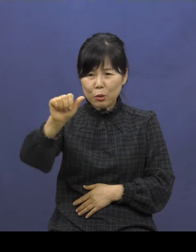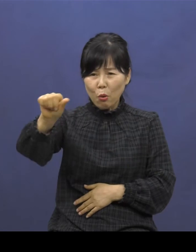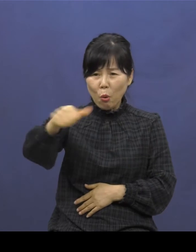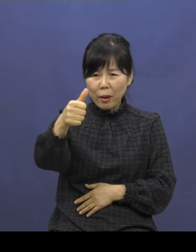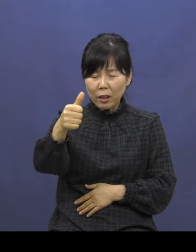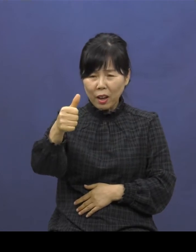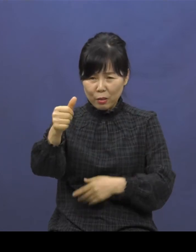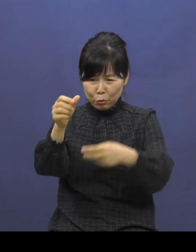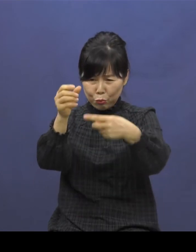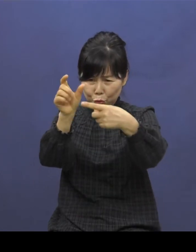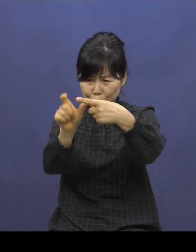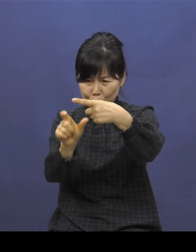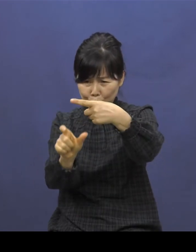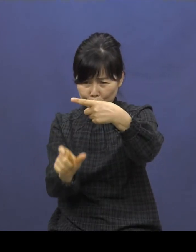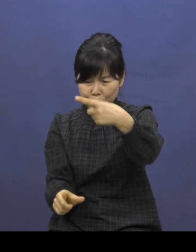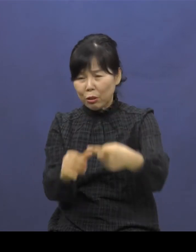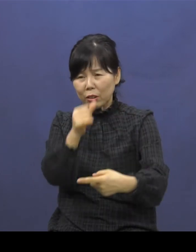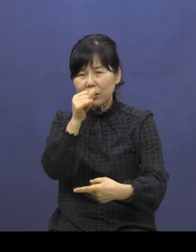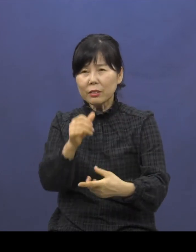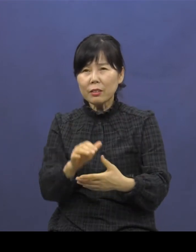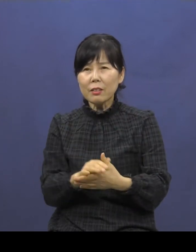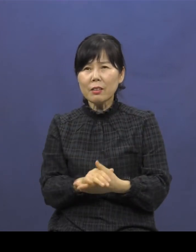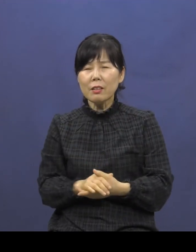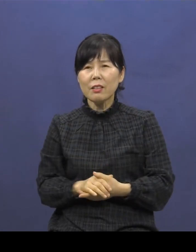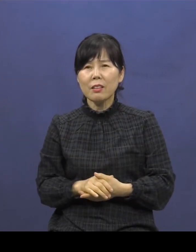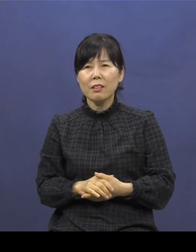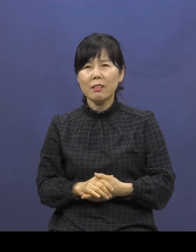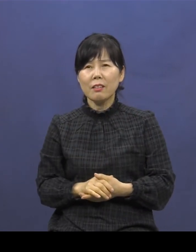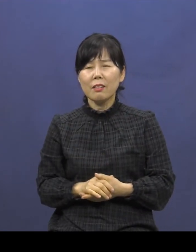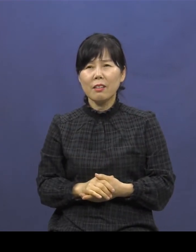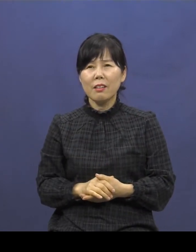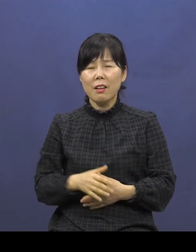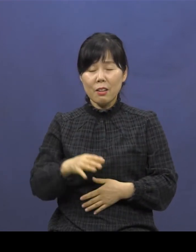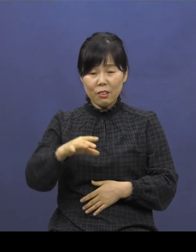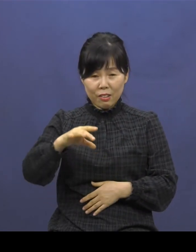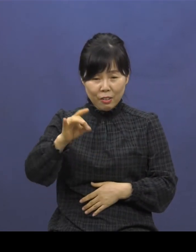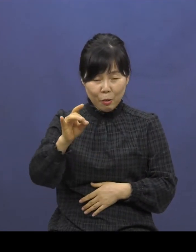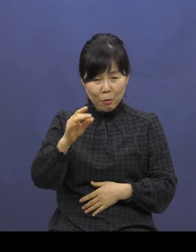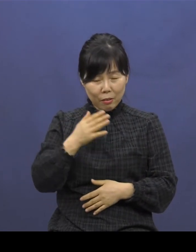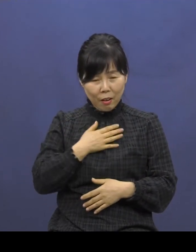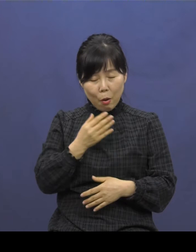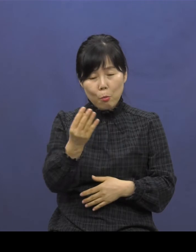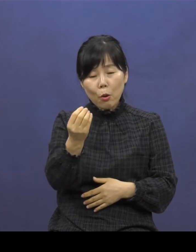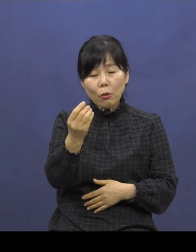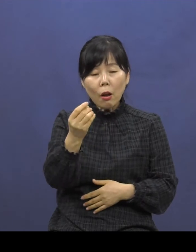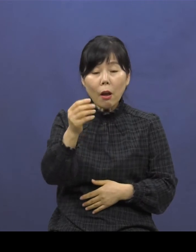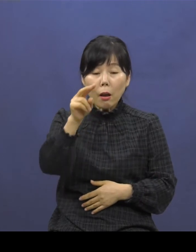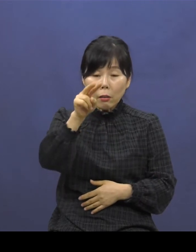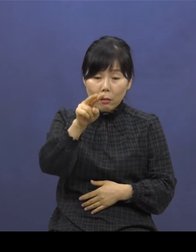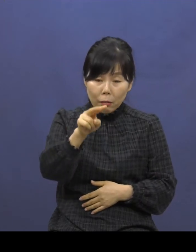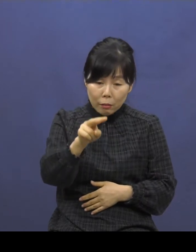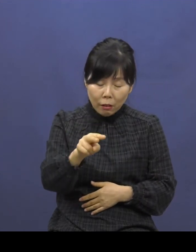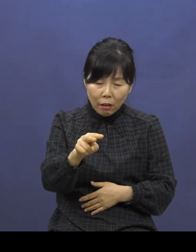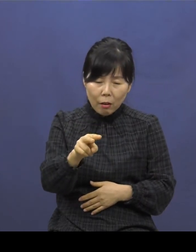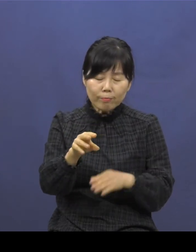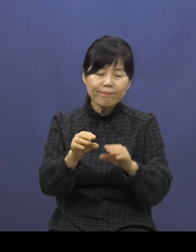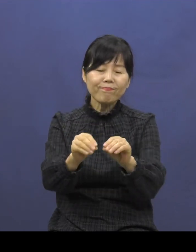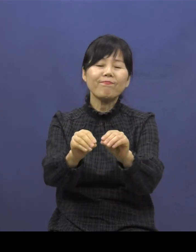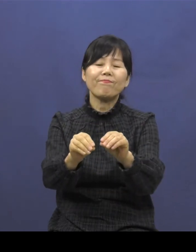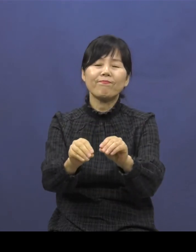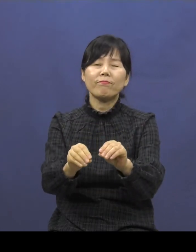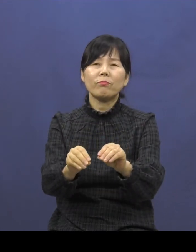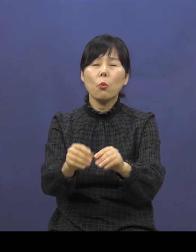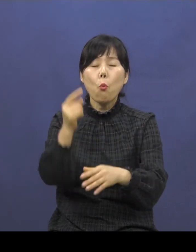생각보다 유명 인사가 됐습니다. 하룻밤에 댓글이 3,500개가 달렸는데, 처음에는 제가 그걸 몇 개를 읽었어요. 근데 읽다가